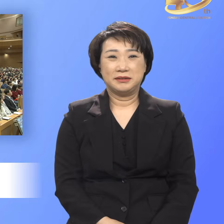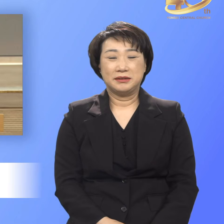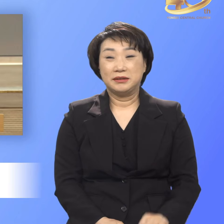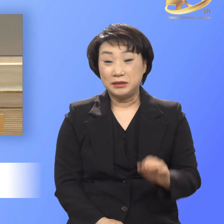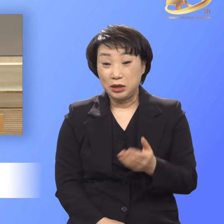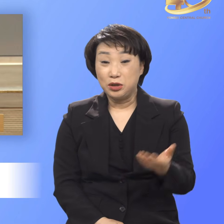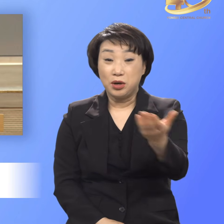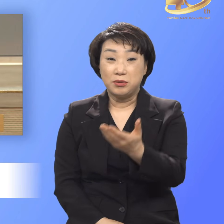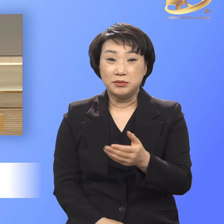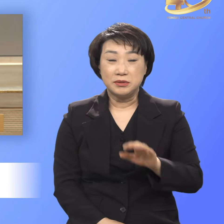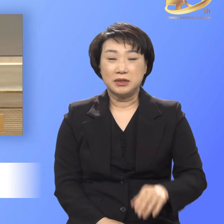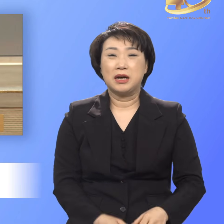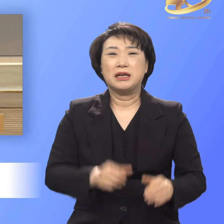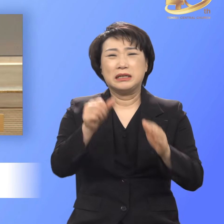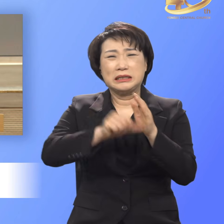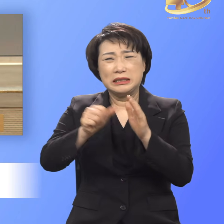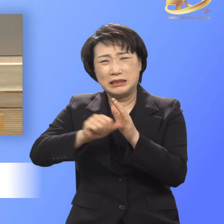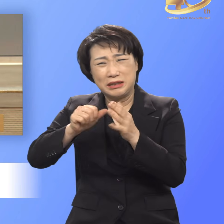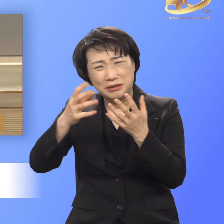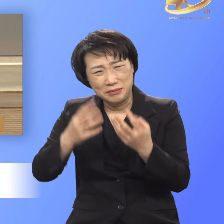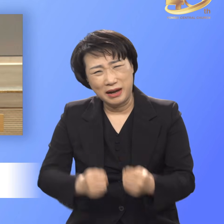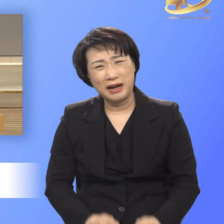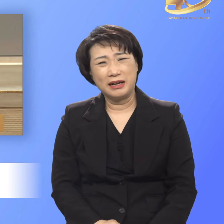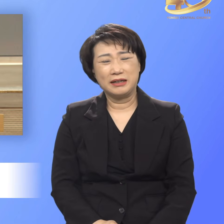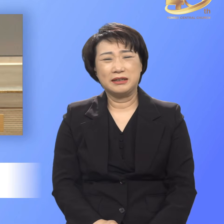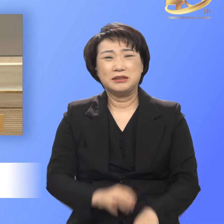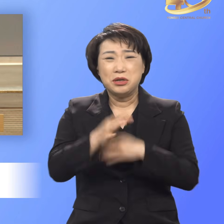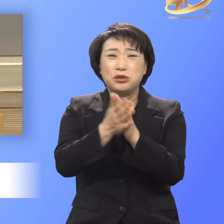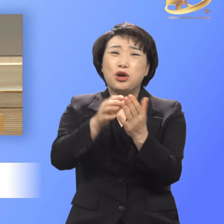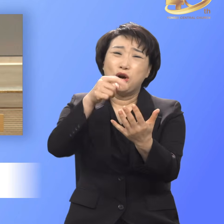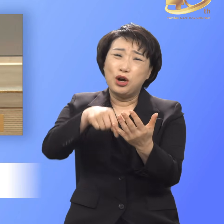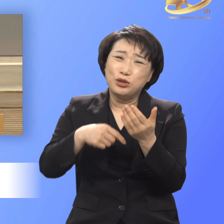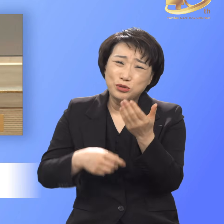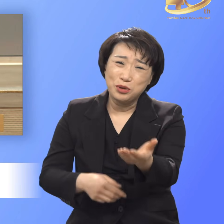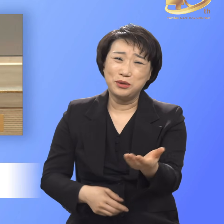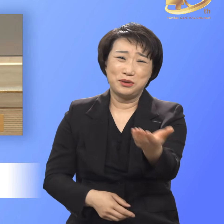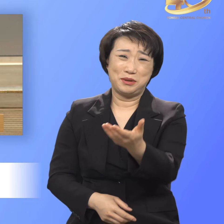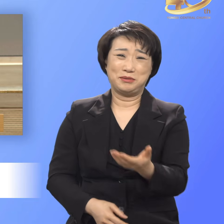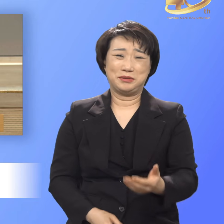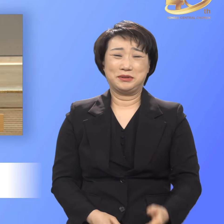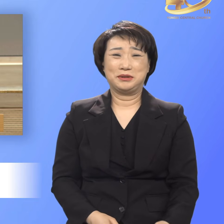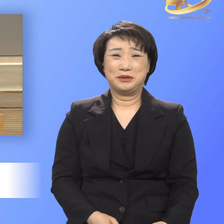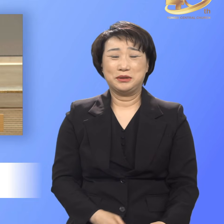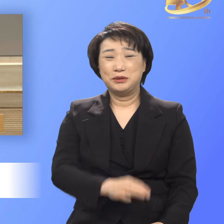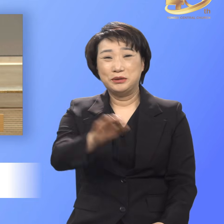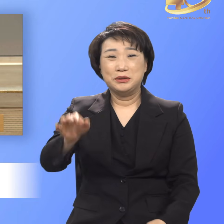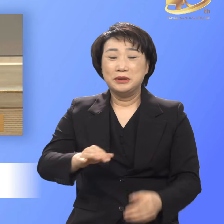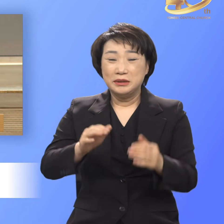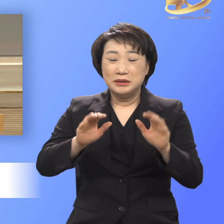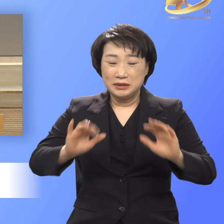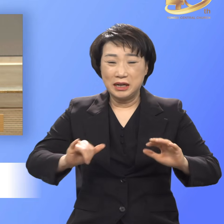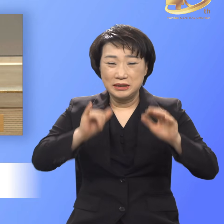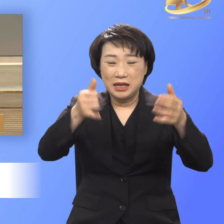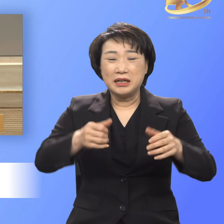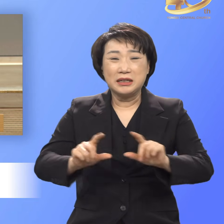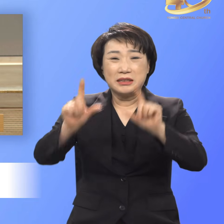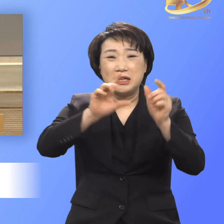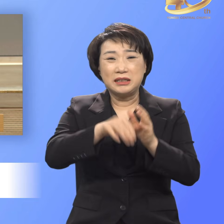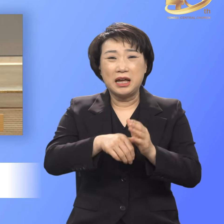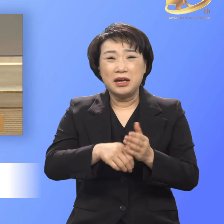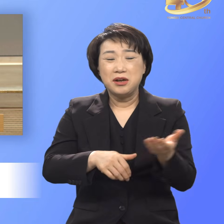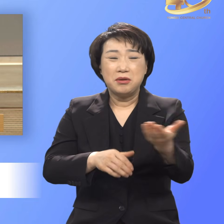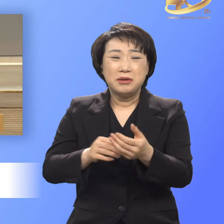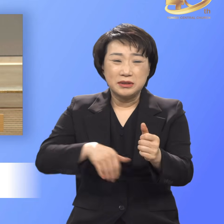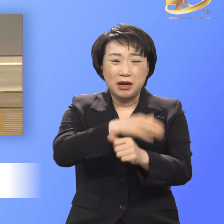근데 여러분이 얼마나 많이 져. 성경에 다 일러줬어. 이런 이 시대가 하려면